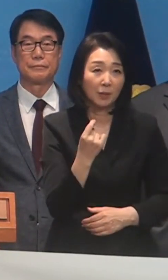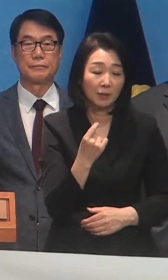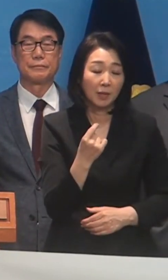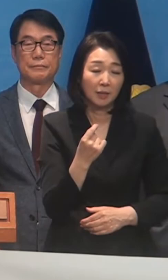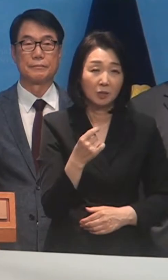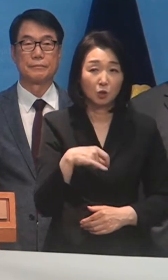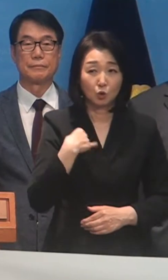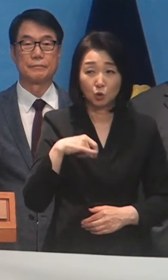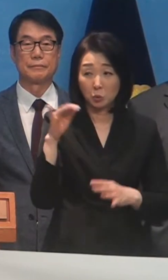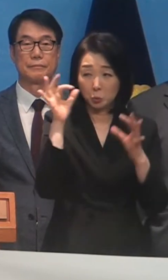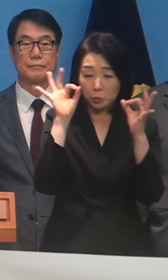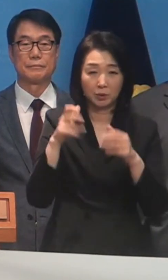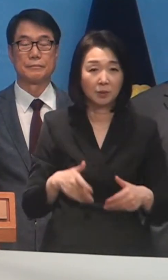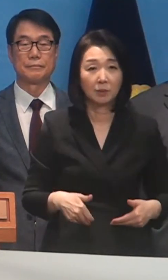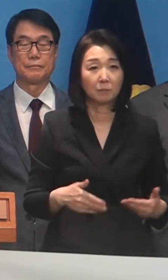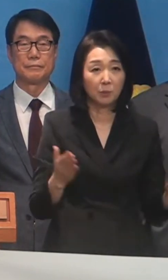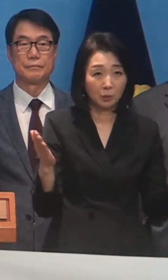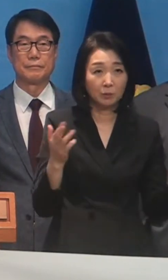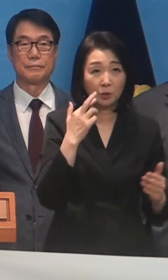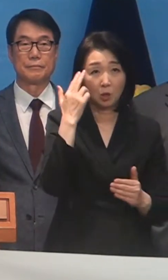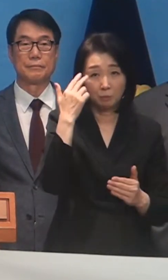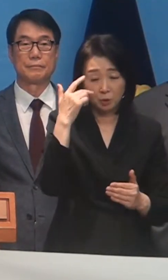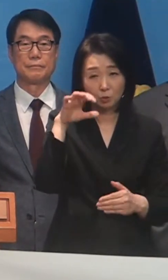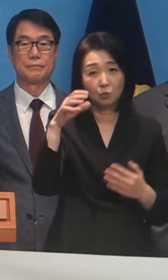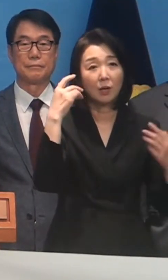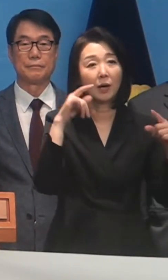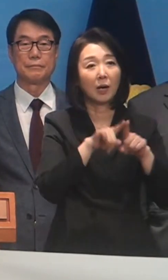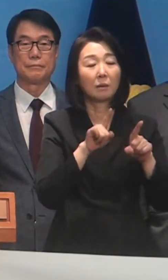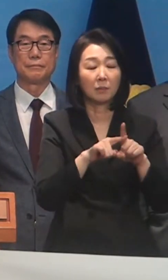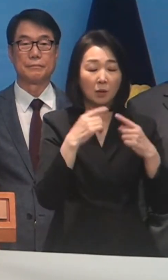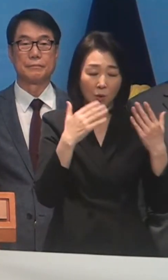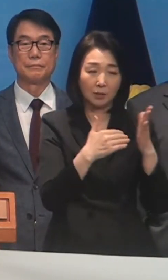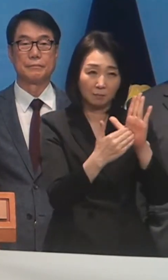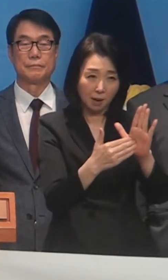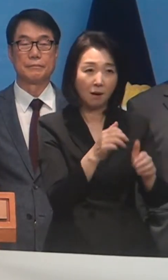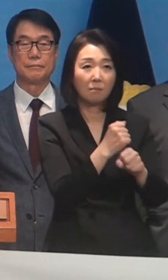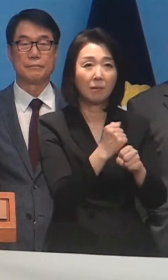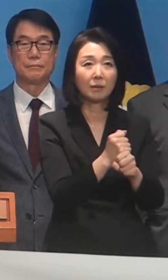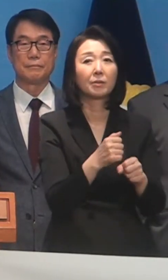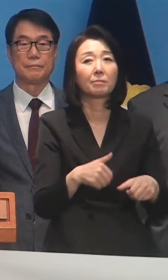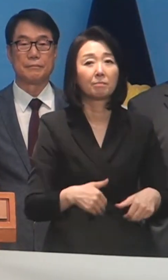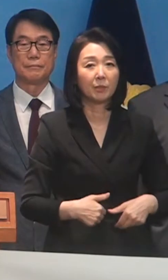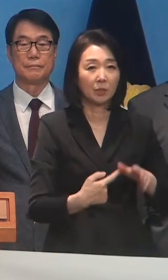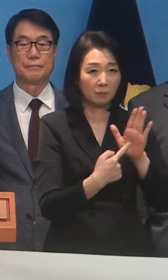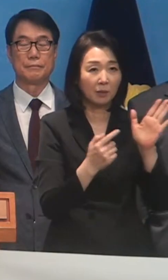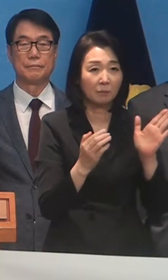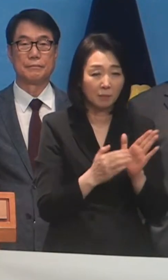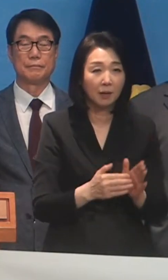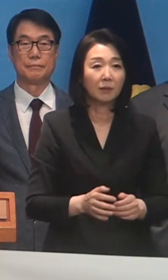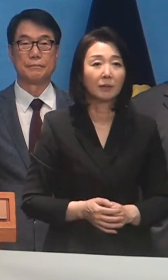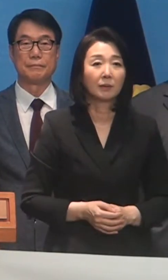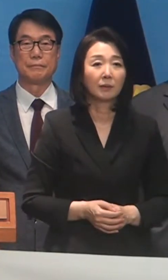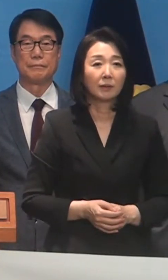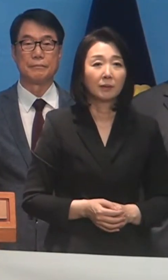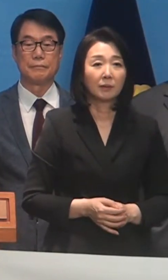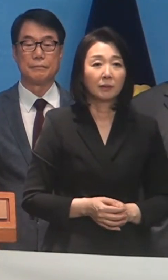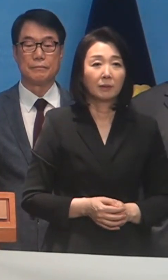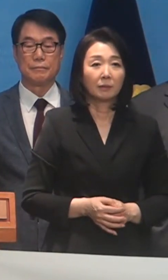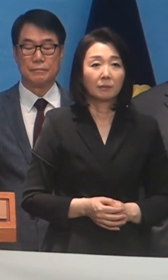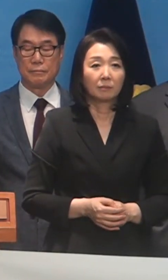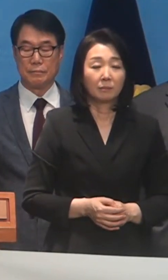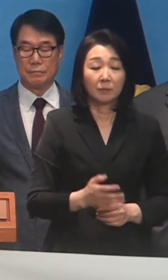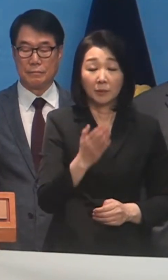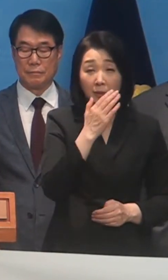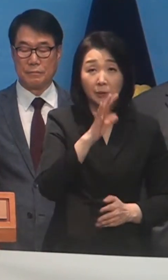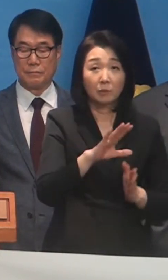중국 눈치를 볼 게 아니라 미군과 함께 확실한 방어체계를 구축해야 한다고 밝히며, 특히